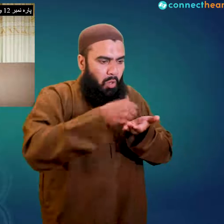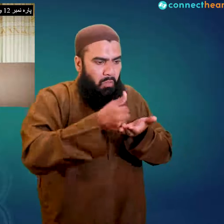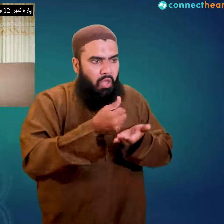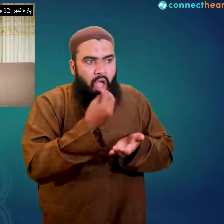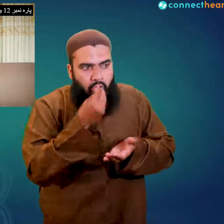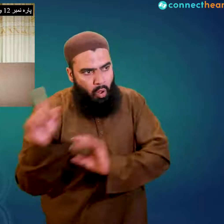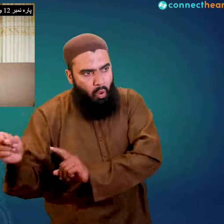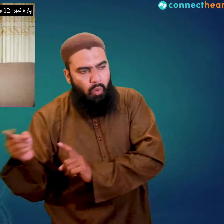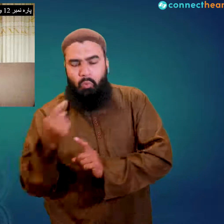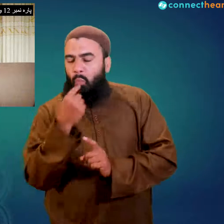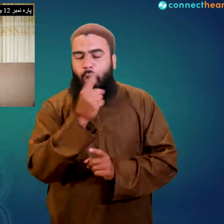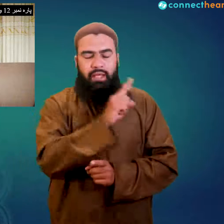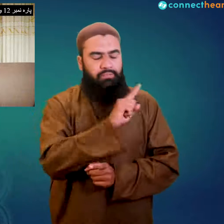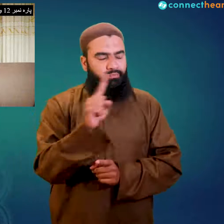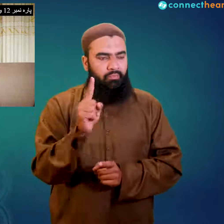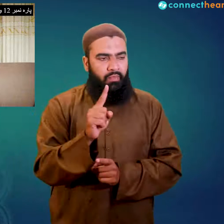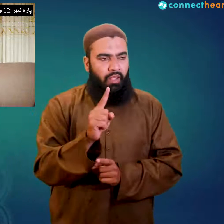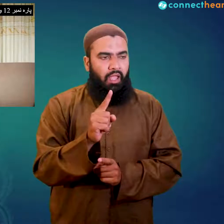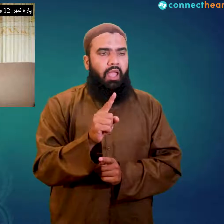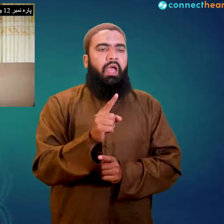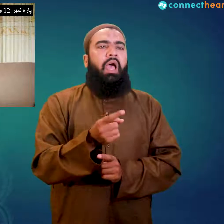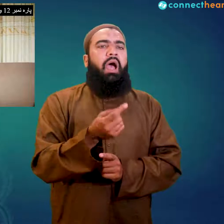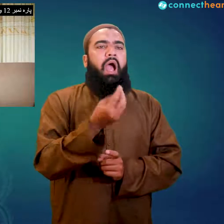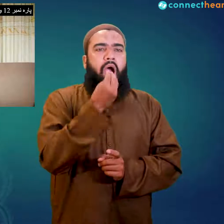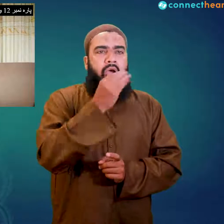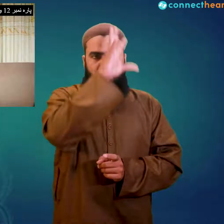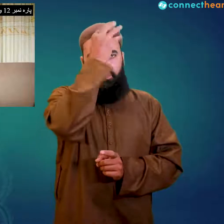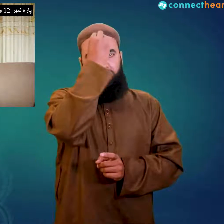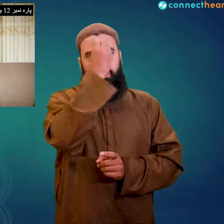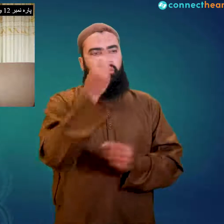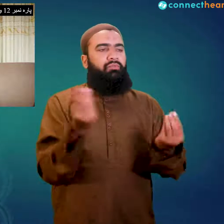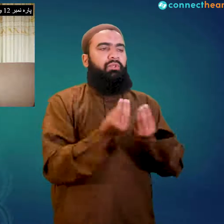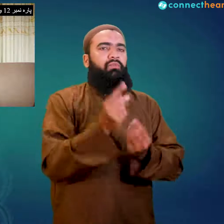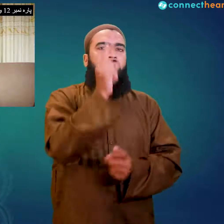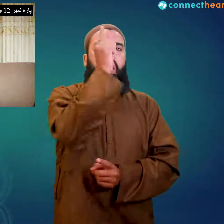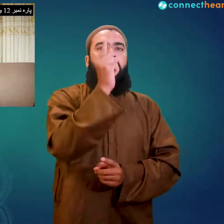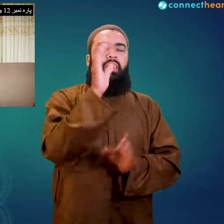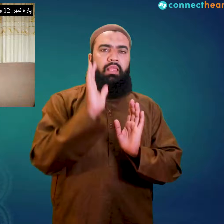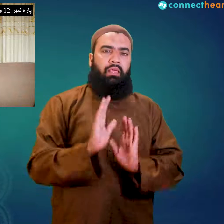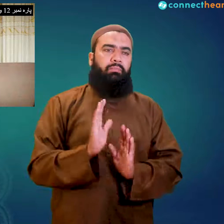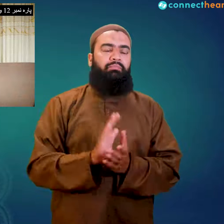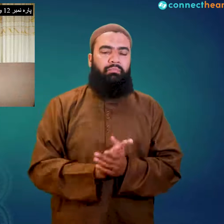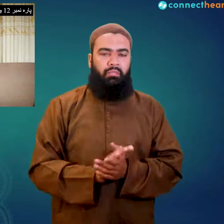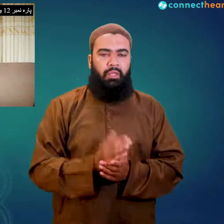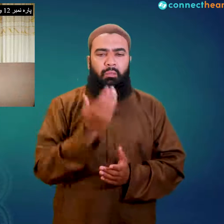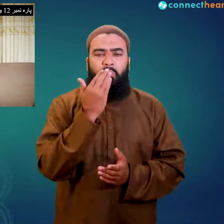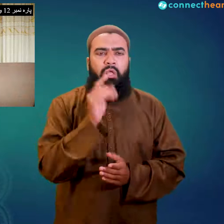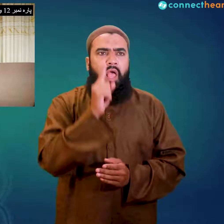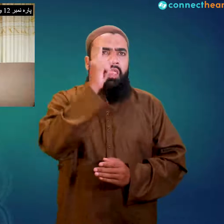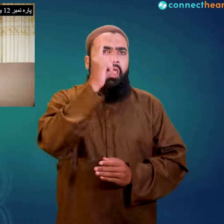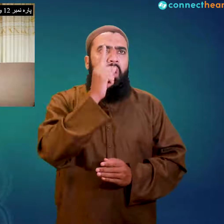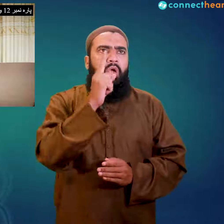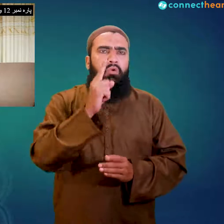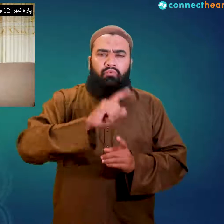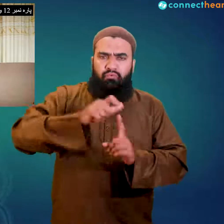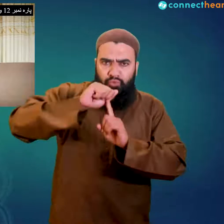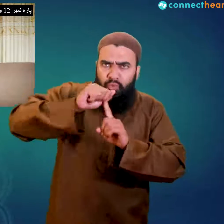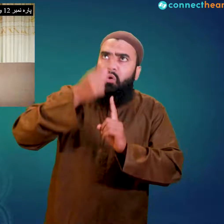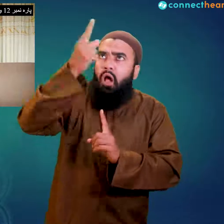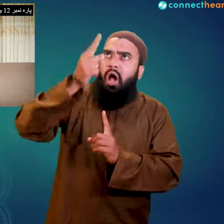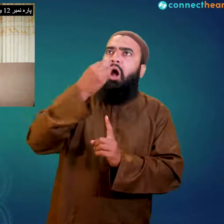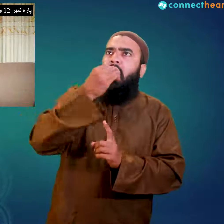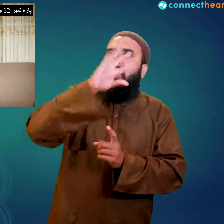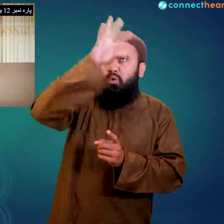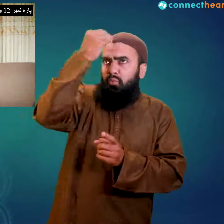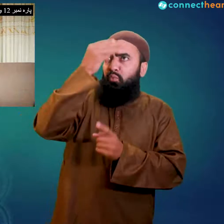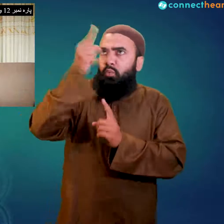ہے۔ حالانکہ اللہ خالق اور مالک ہونے کی حیثیت سے، اعتبار سے اللہ پر کوئی چیز واجب